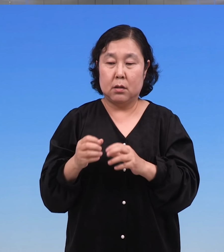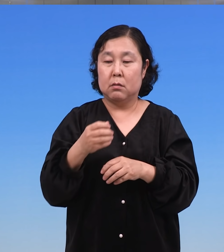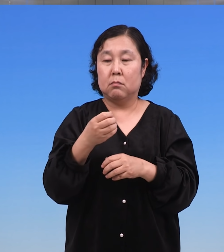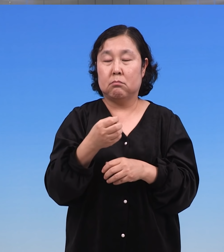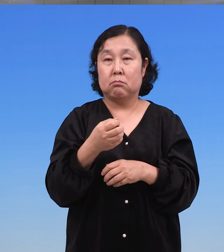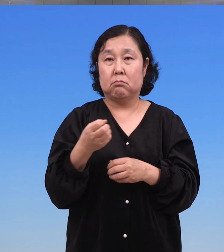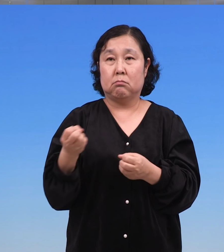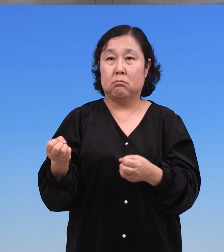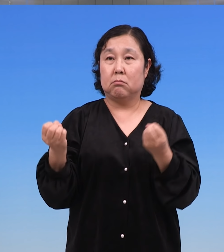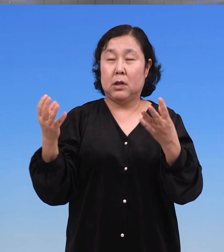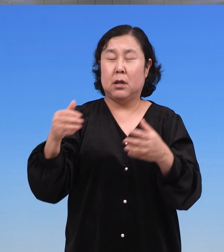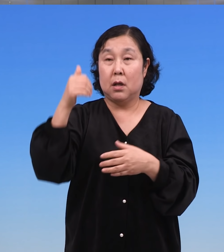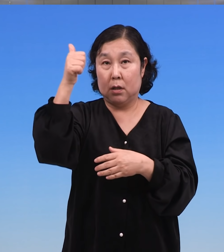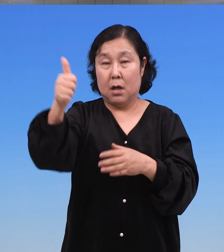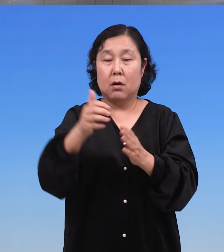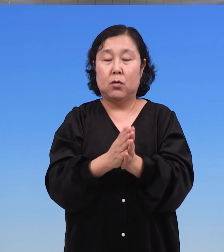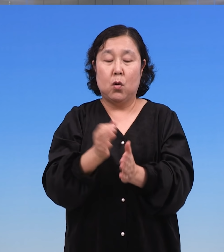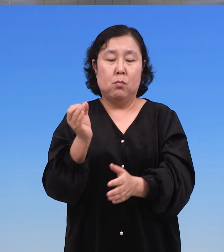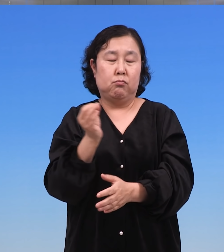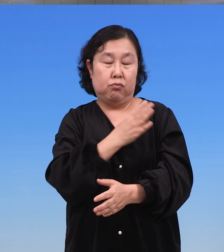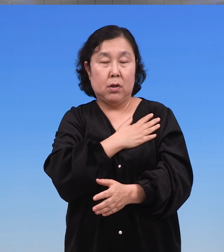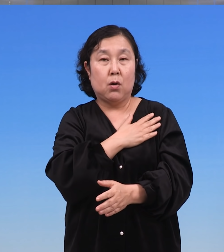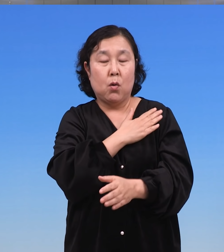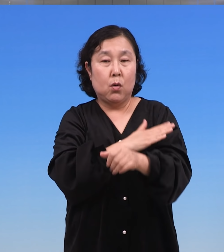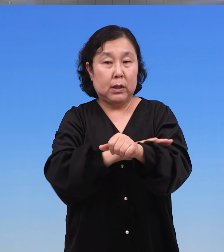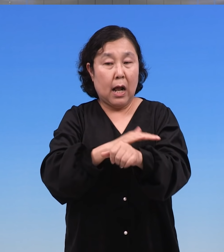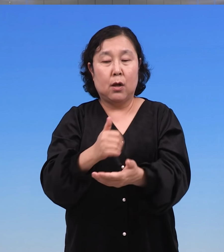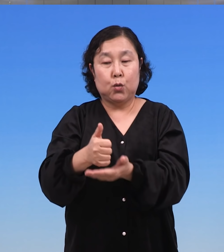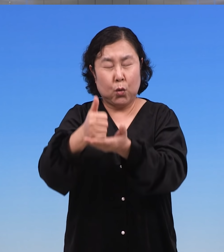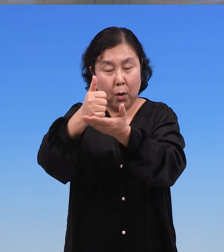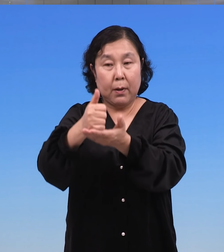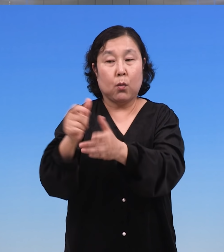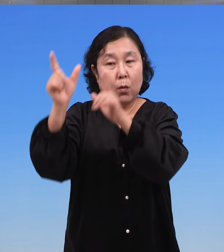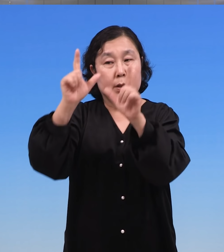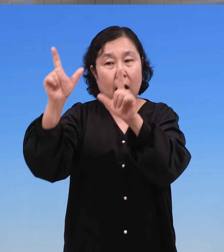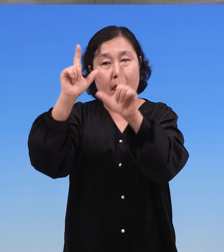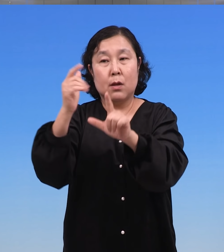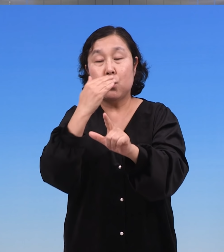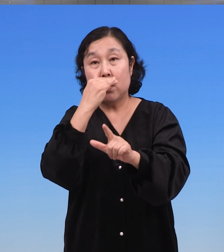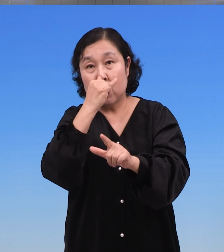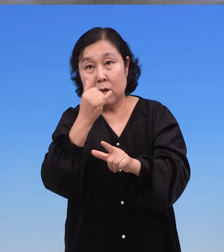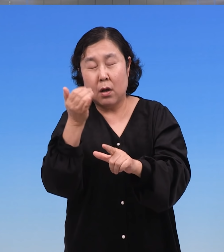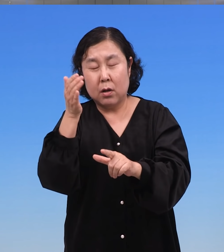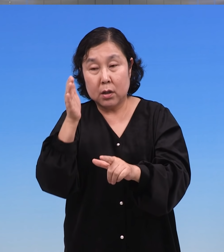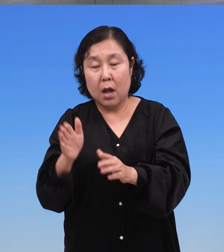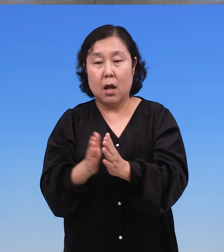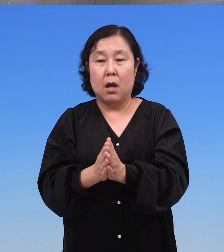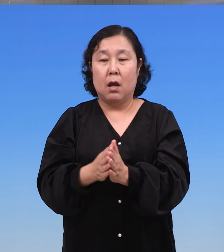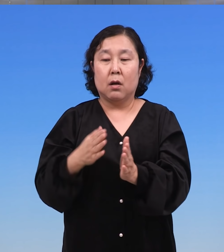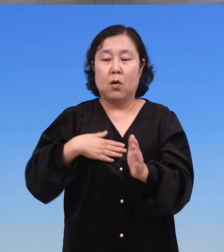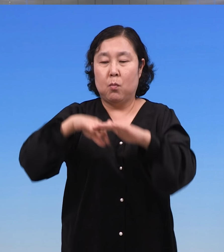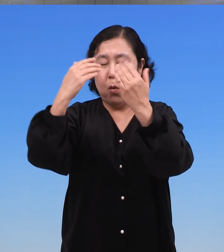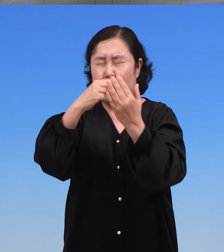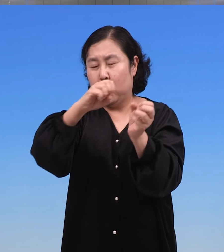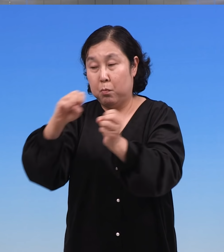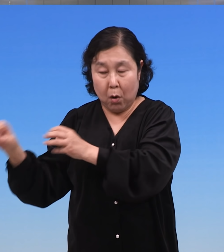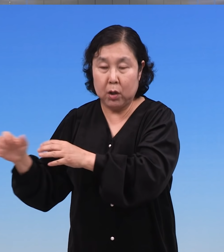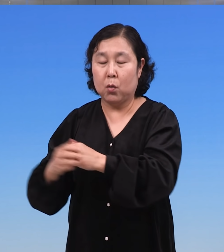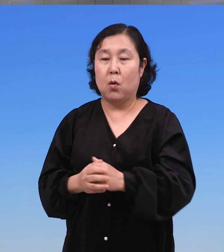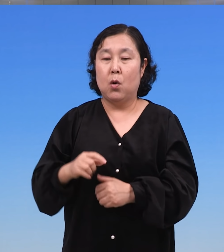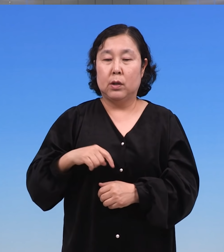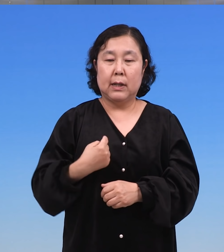있었으면 제사장으로 안정된 삶, 존경받는 삶을 살 수 있었던 인물입니다. 그랬던 그가 미련